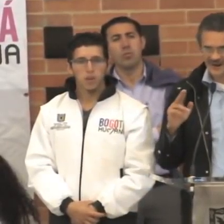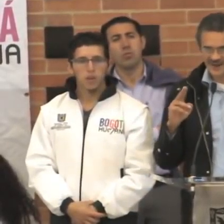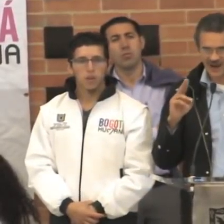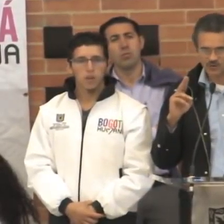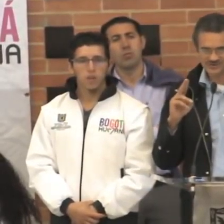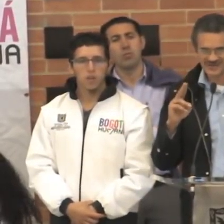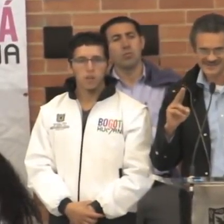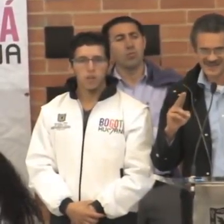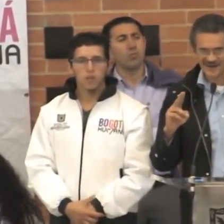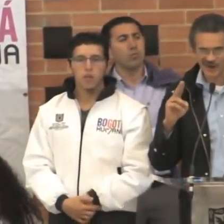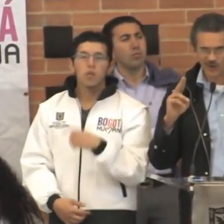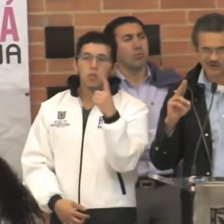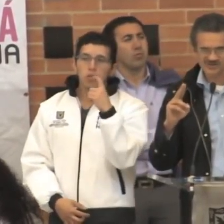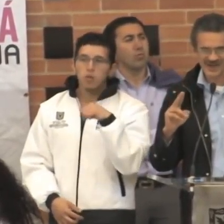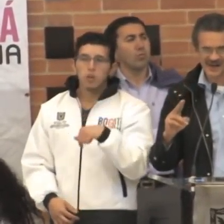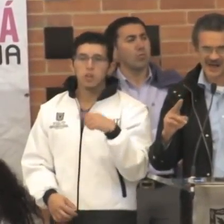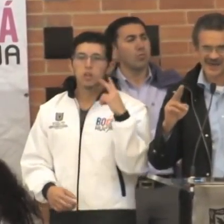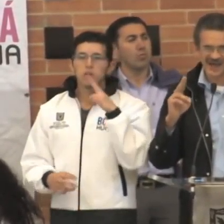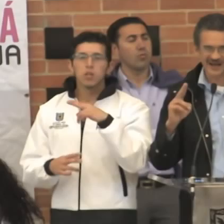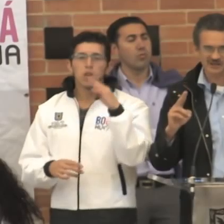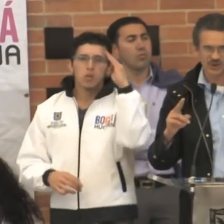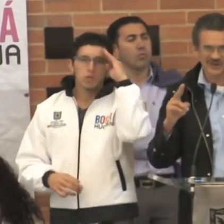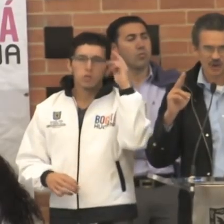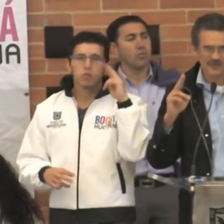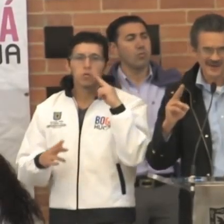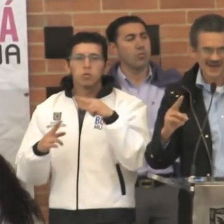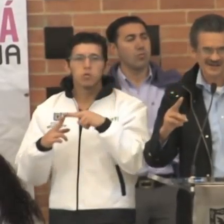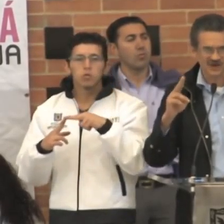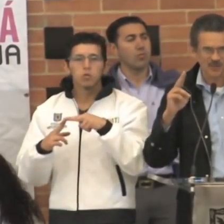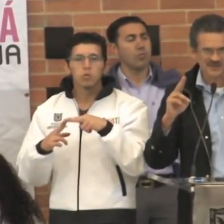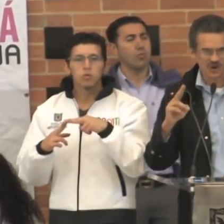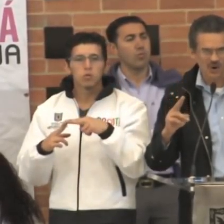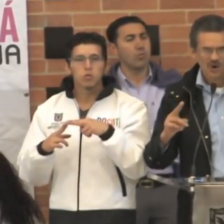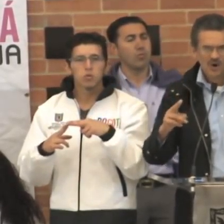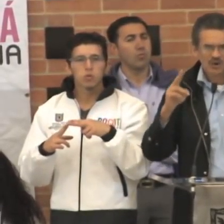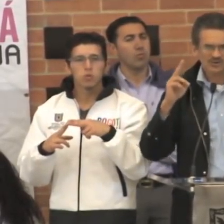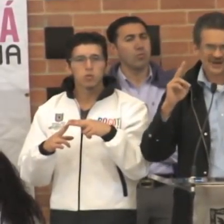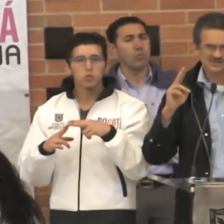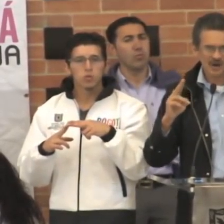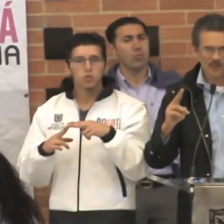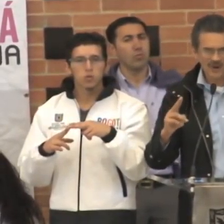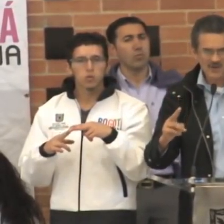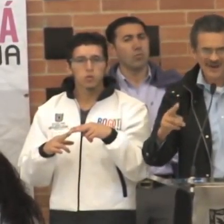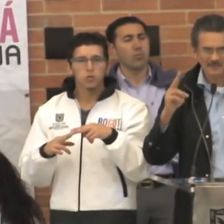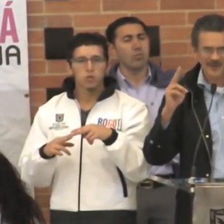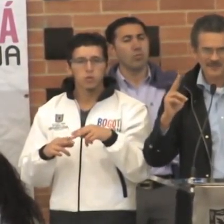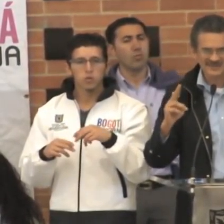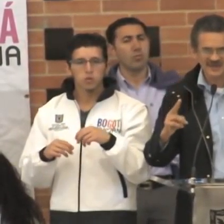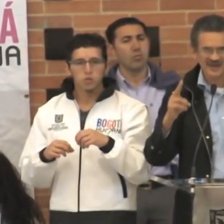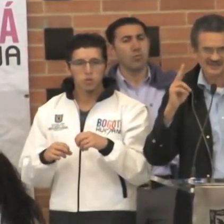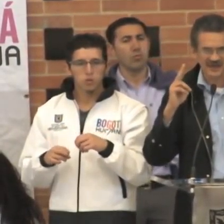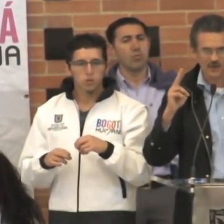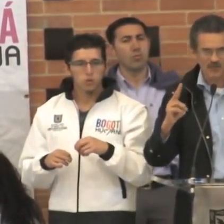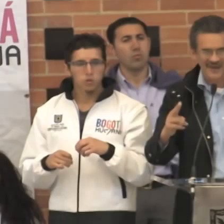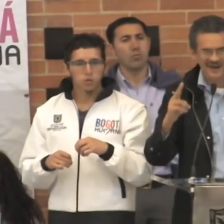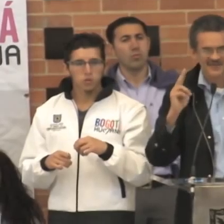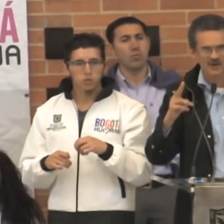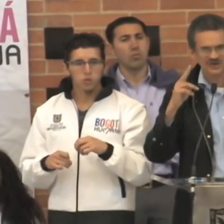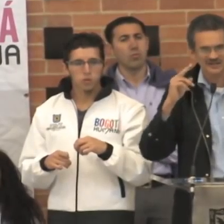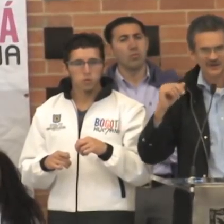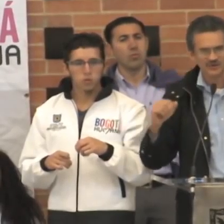para lograr que la justicia reconociera el acto de indominia que se cometió contra Ciudad Bolívar al permitir que se